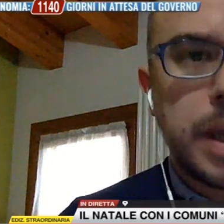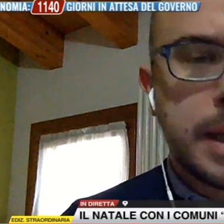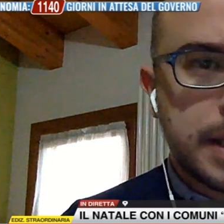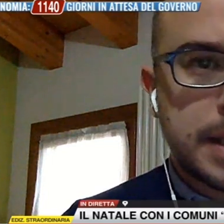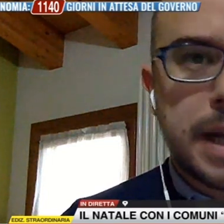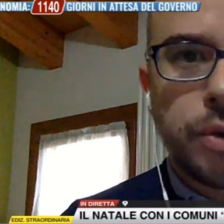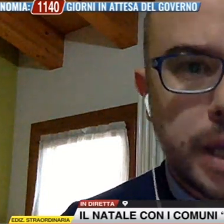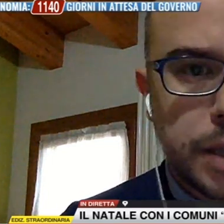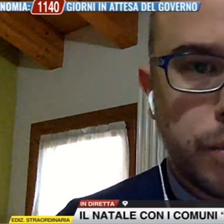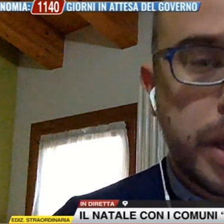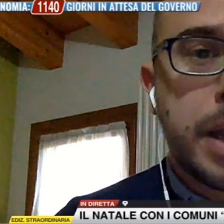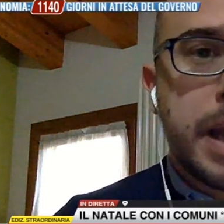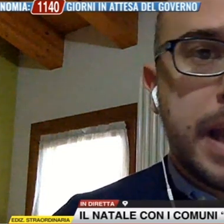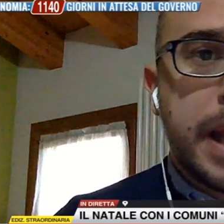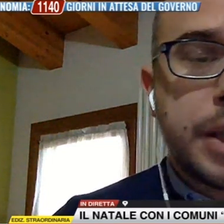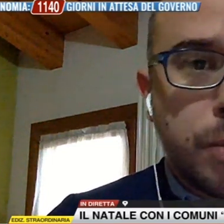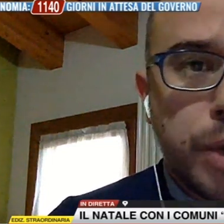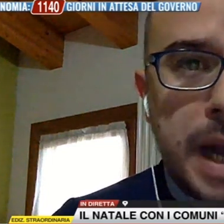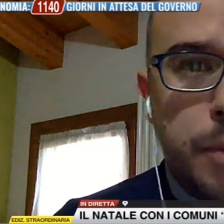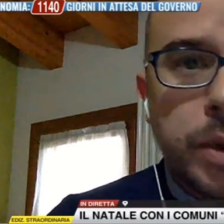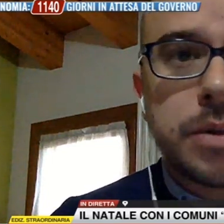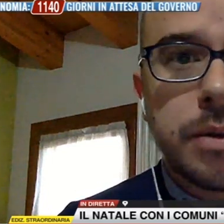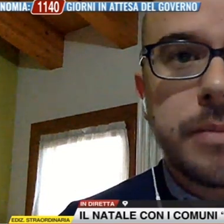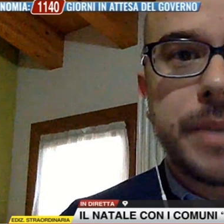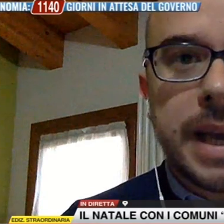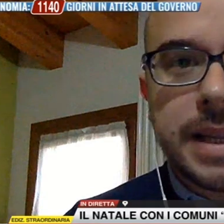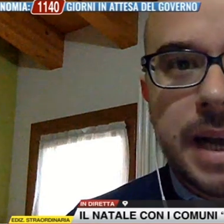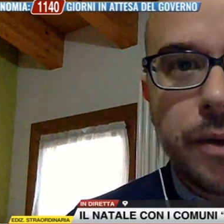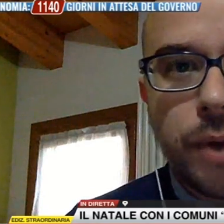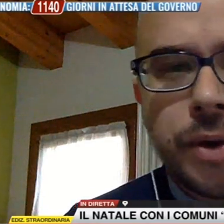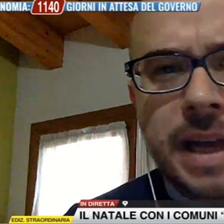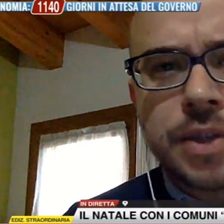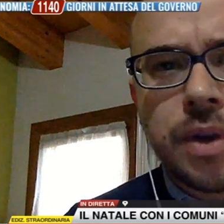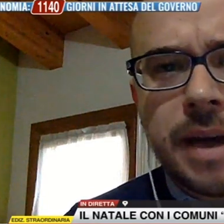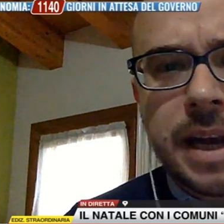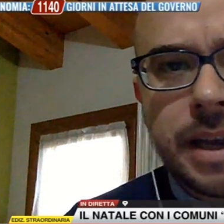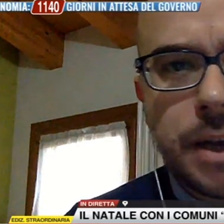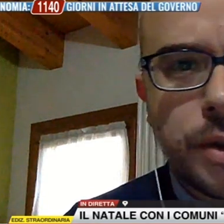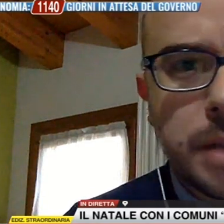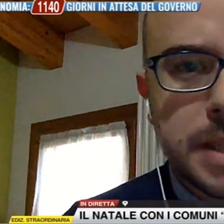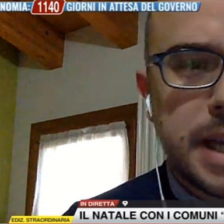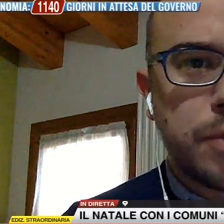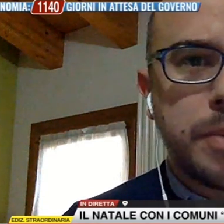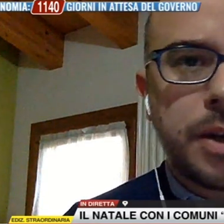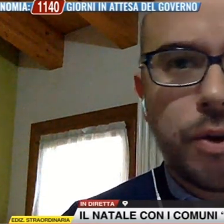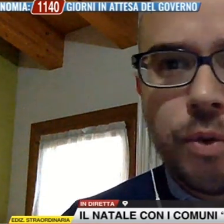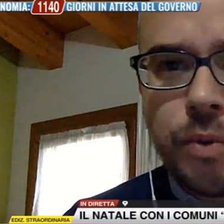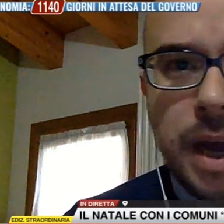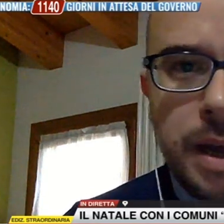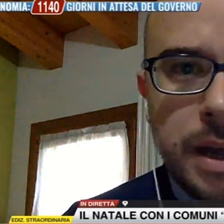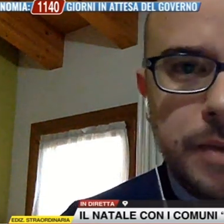rapporti tra Stato e Regioni, e ci auguriamo, questo per carità non voglio neanche sollevare ricordi del passato, ma mi